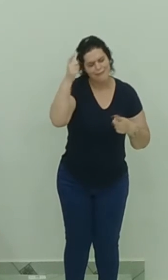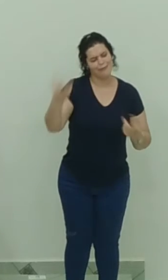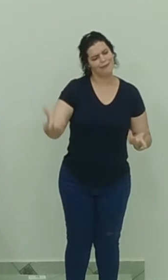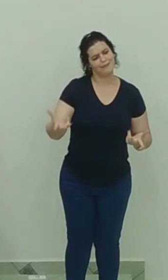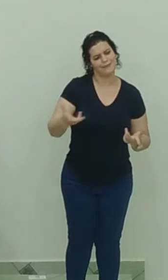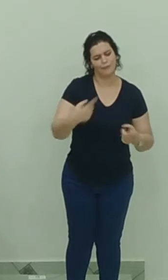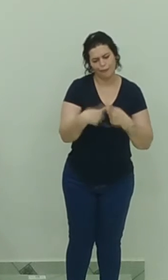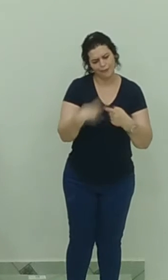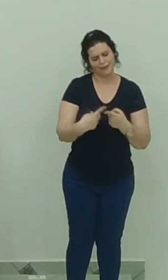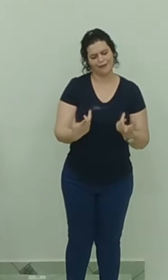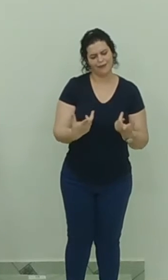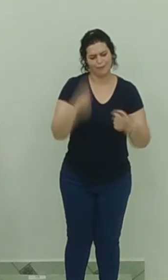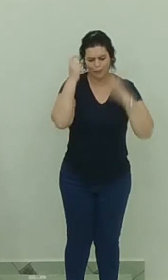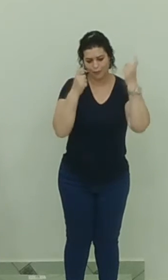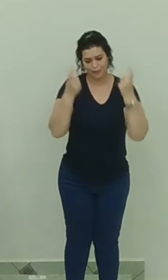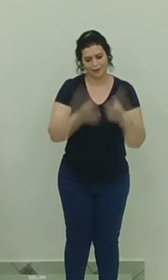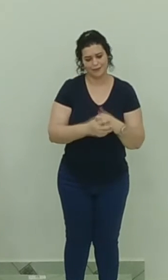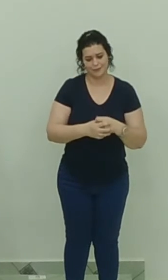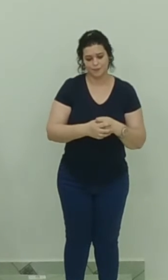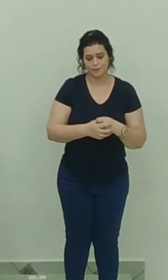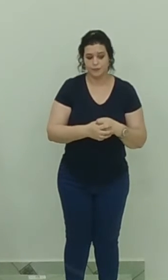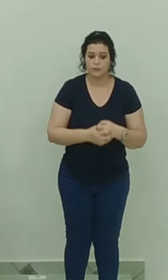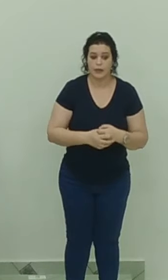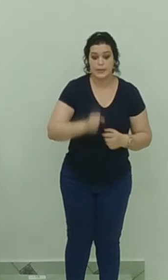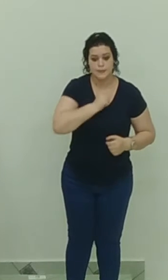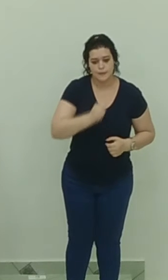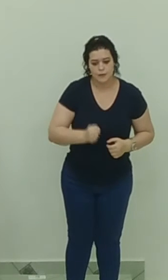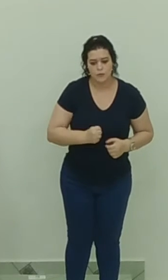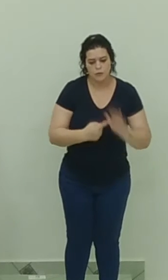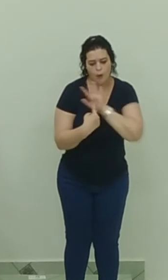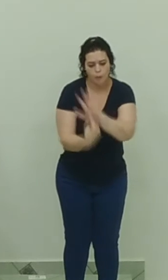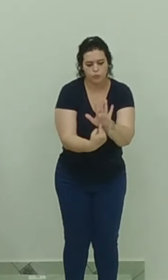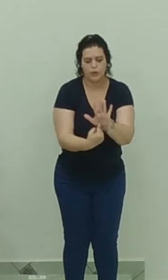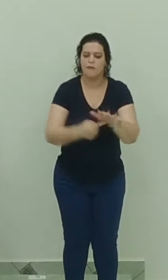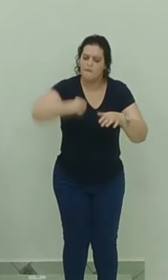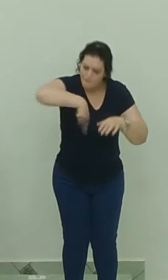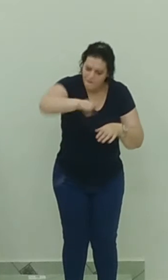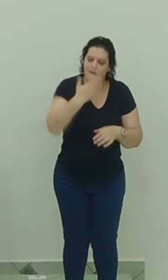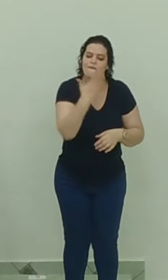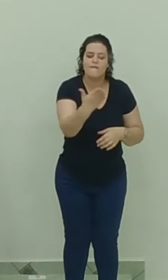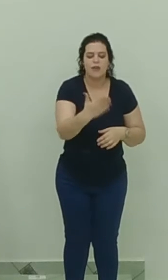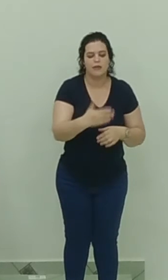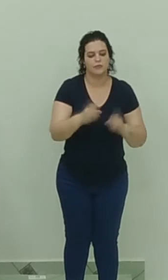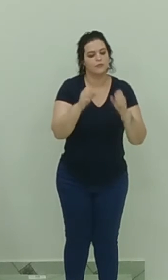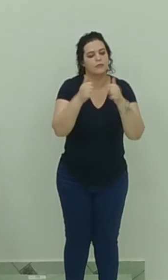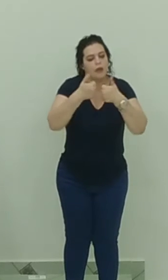os sacerdotes na frente, mostrando um pacto. Josué, não temas.